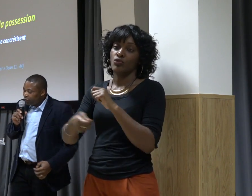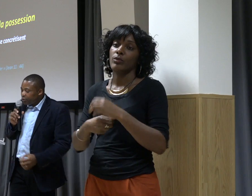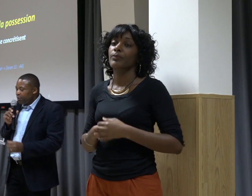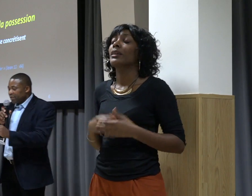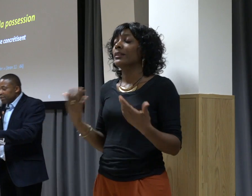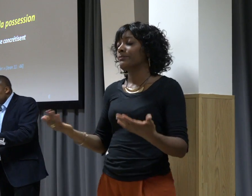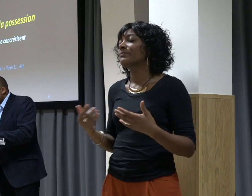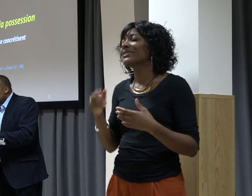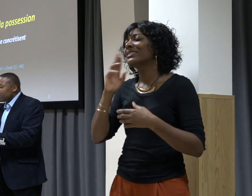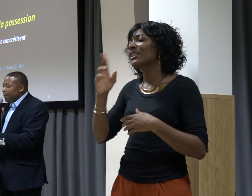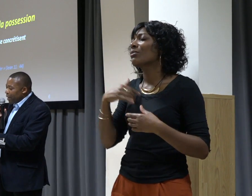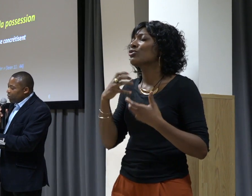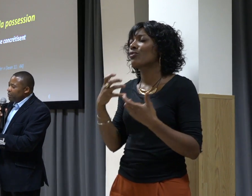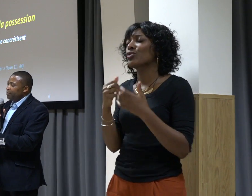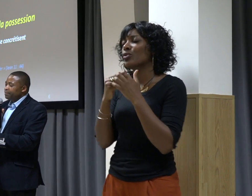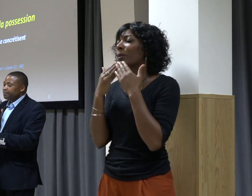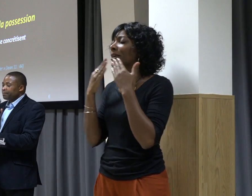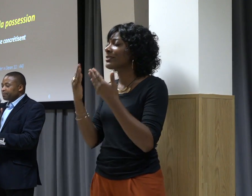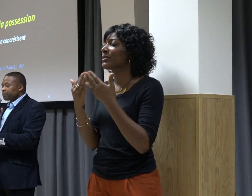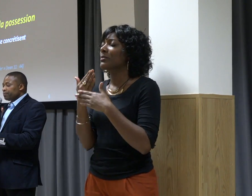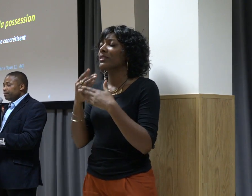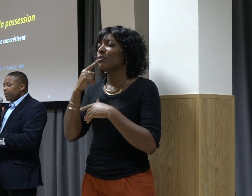Seigneur, je veux te remercier ce matin pour ta parole.